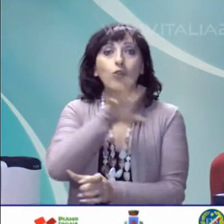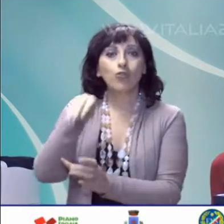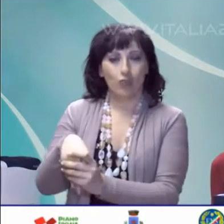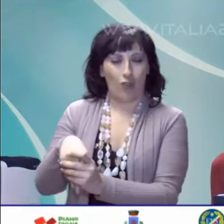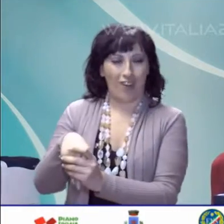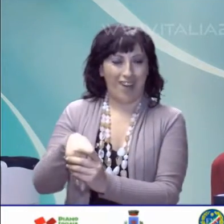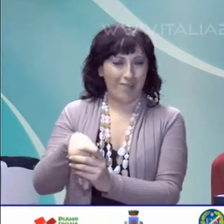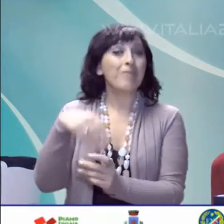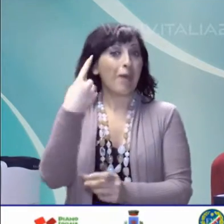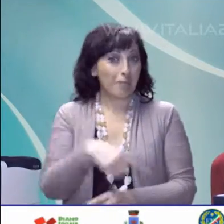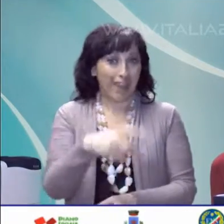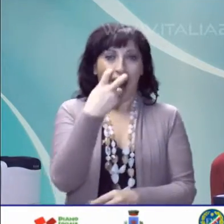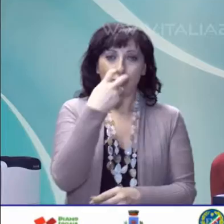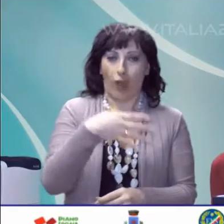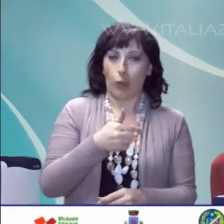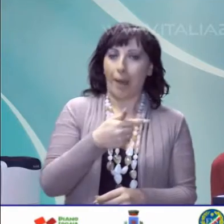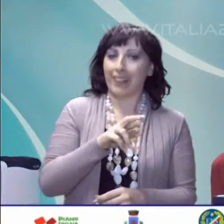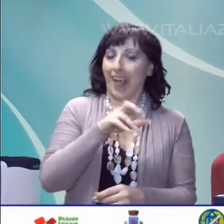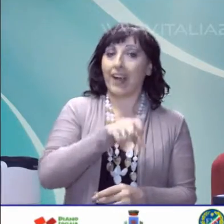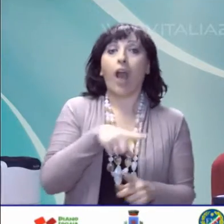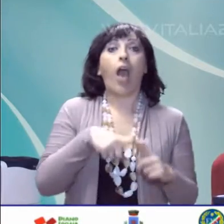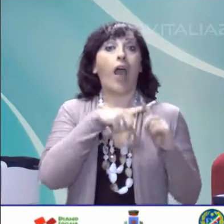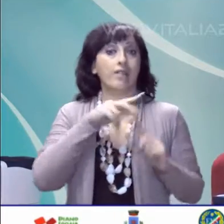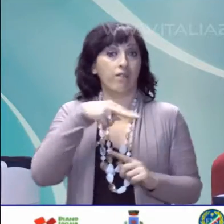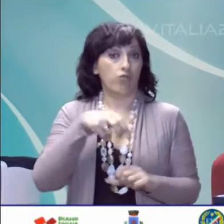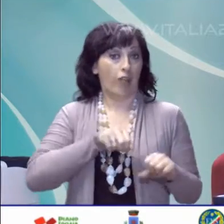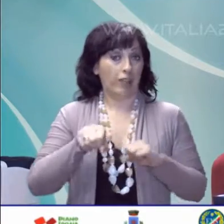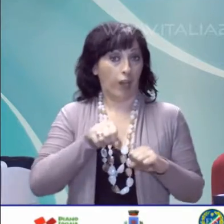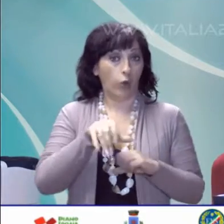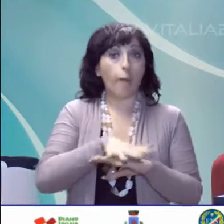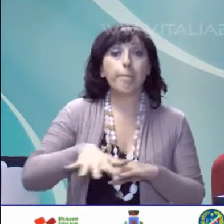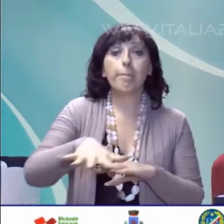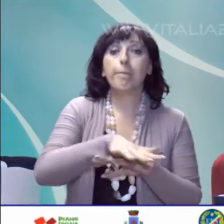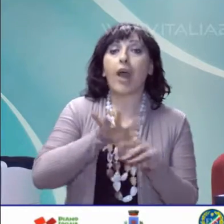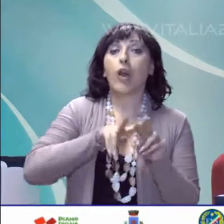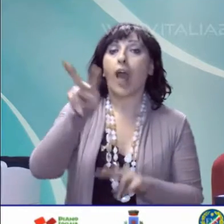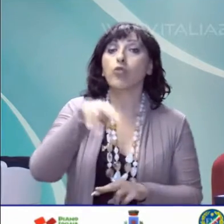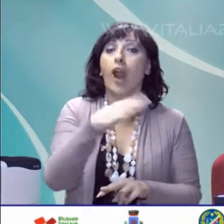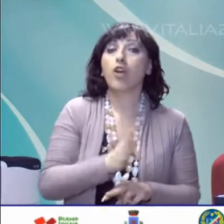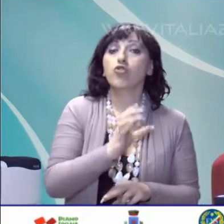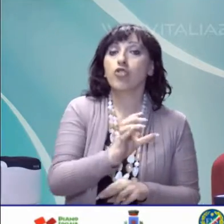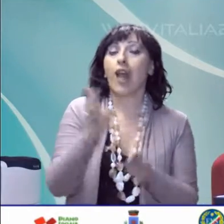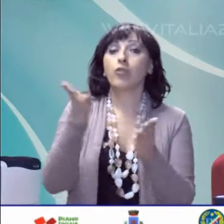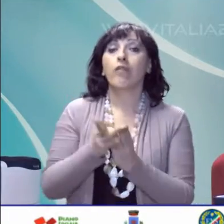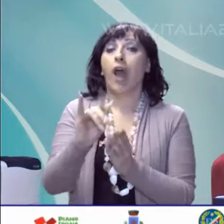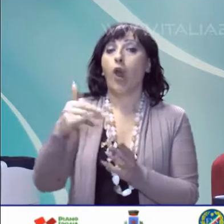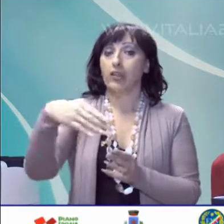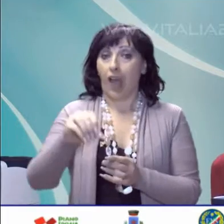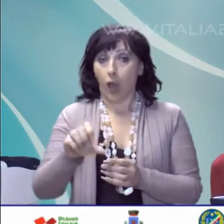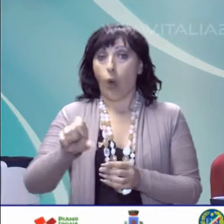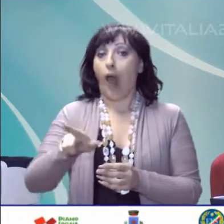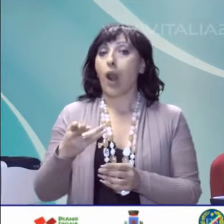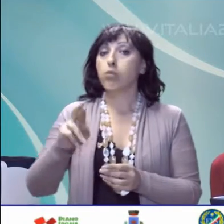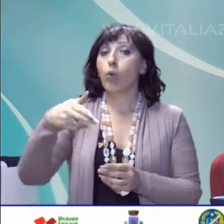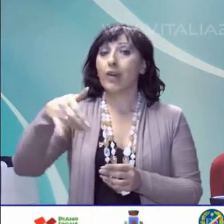L'avvocato Corrado Matera, ex vice direttore del Parco Nazionale del Cilento, Vallo di Diano ed Alburni,